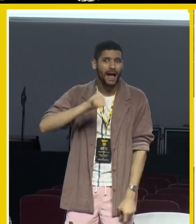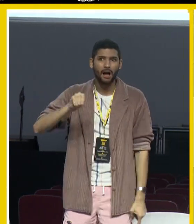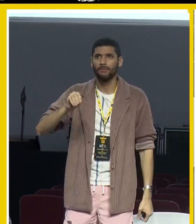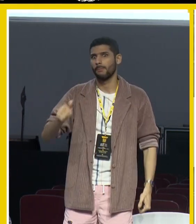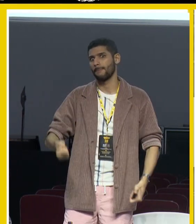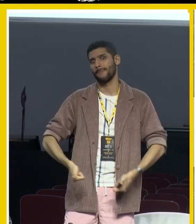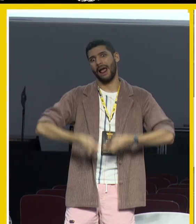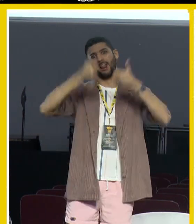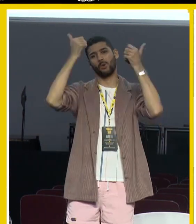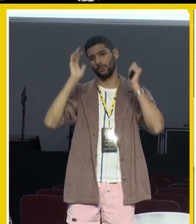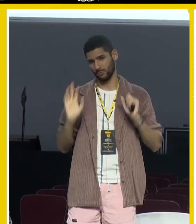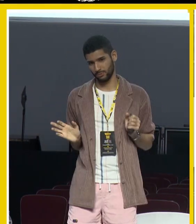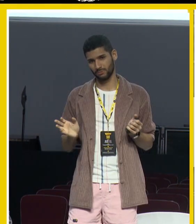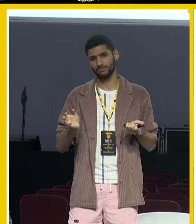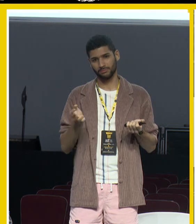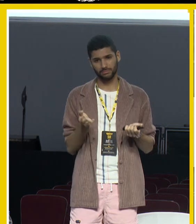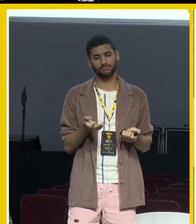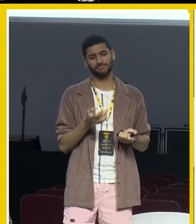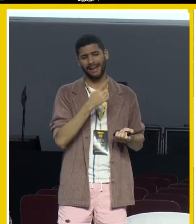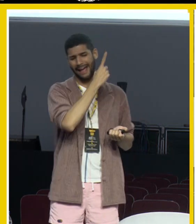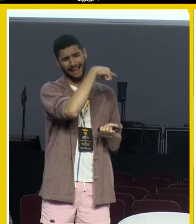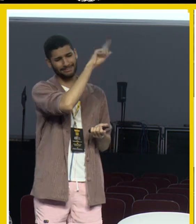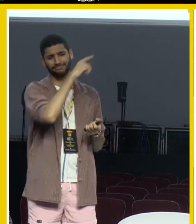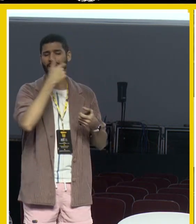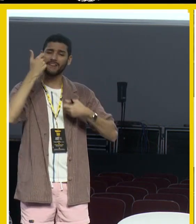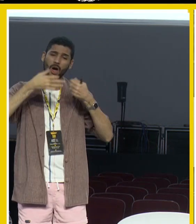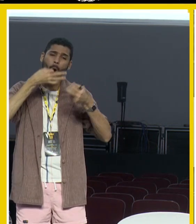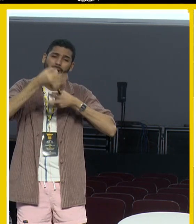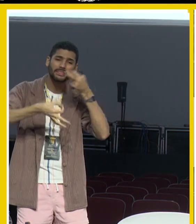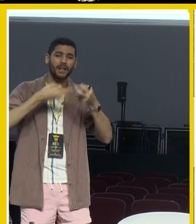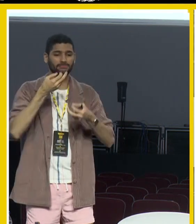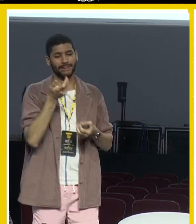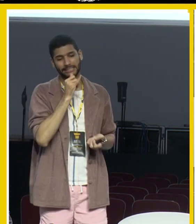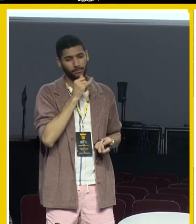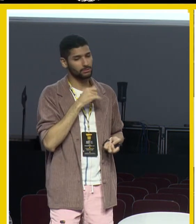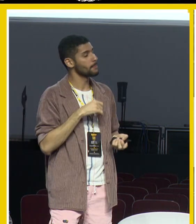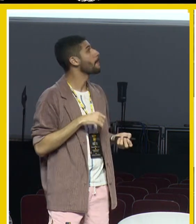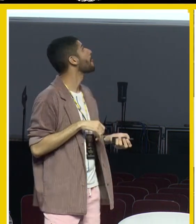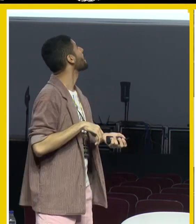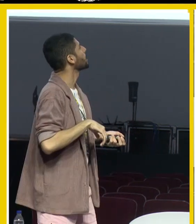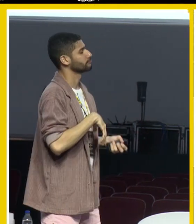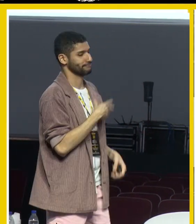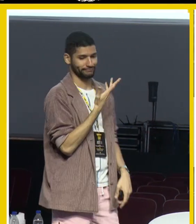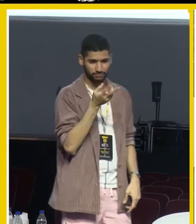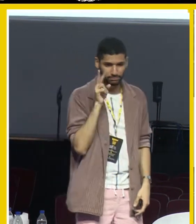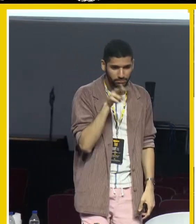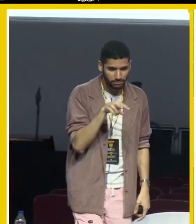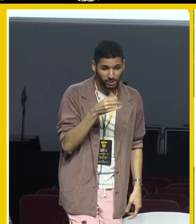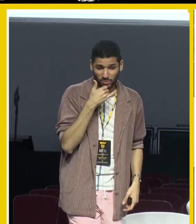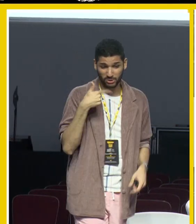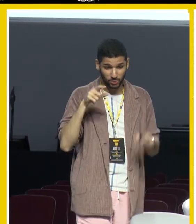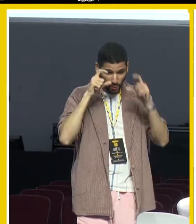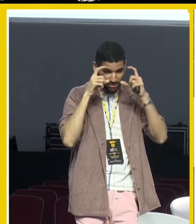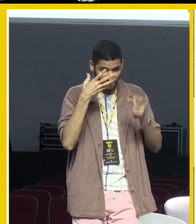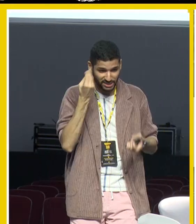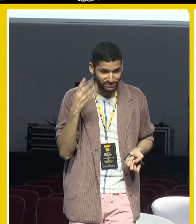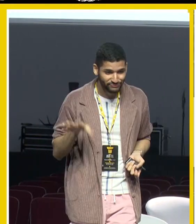depois que eu coloquei a dublagem melhorou muito mais muito mais e aí tem alguns comentários